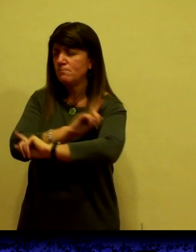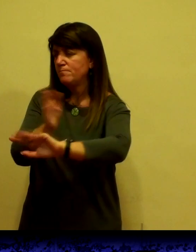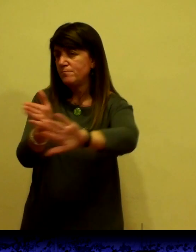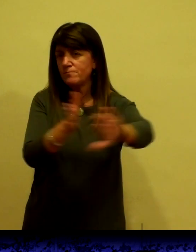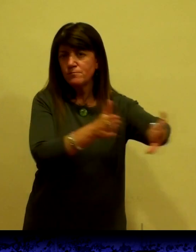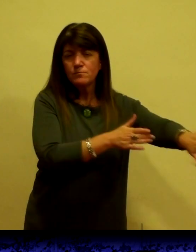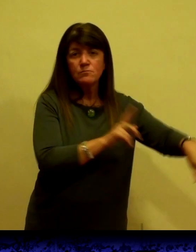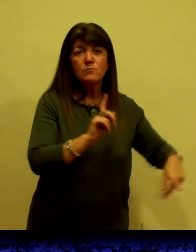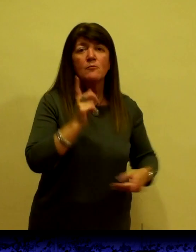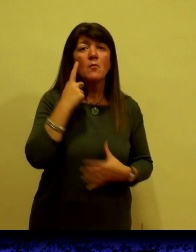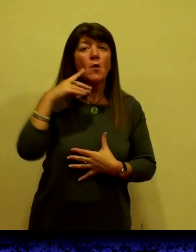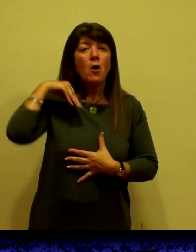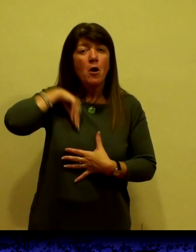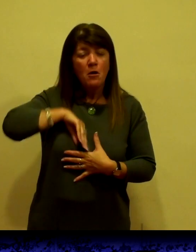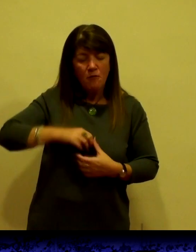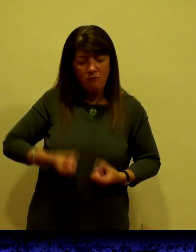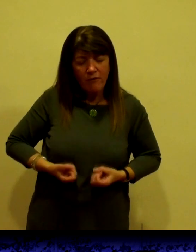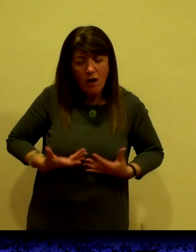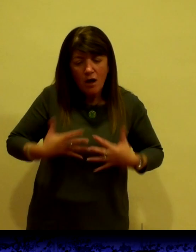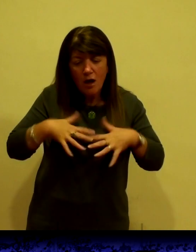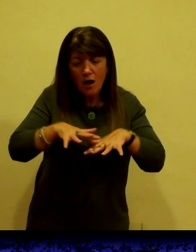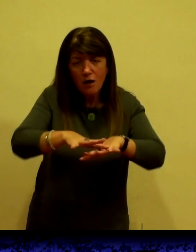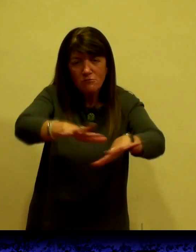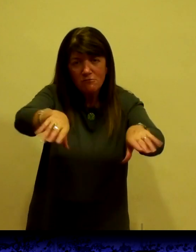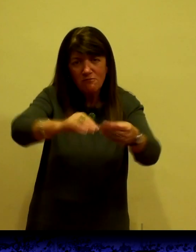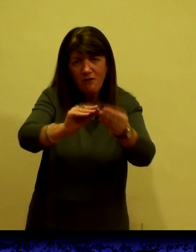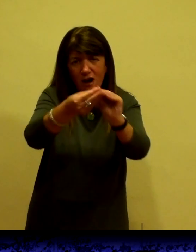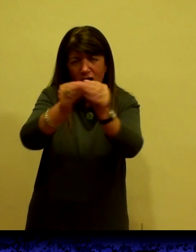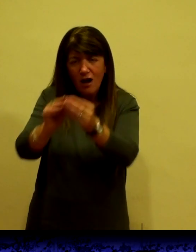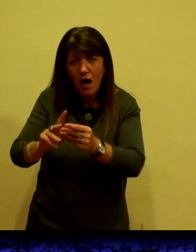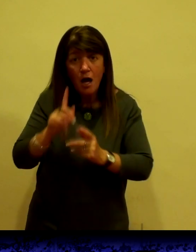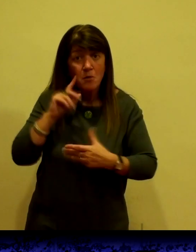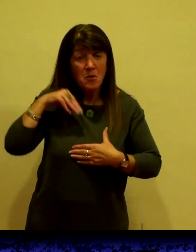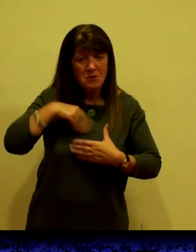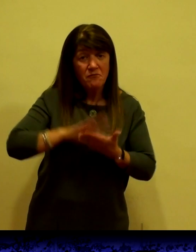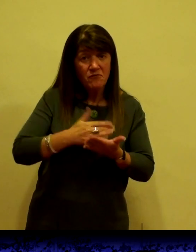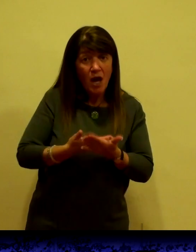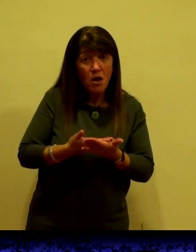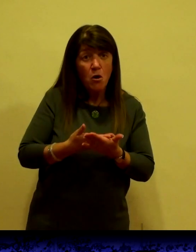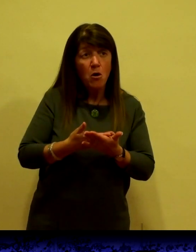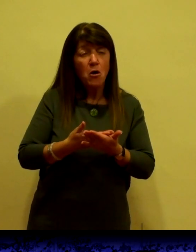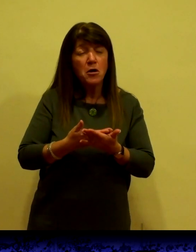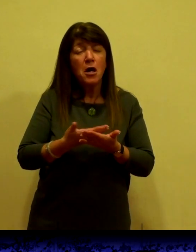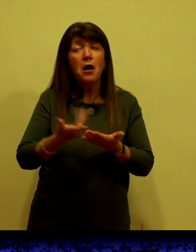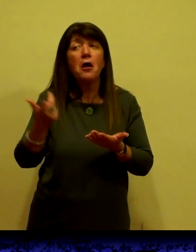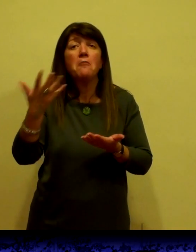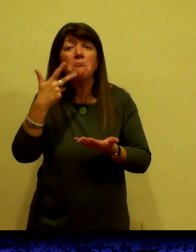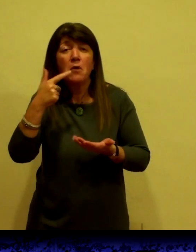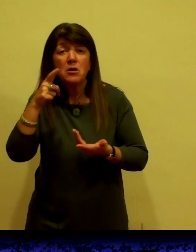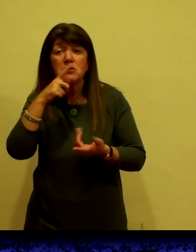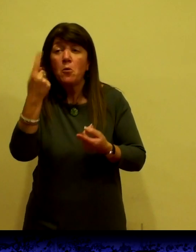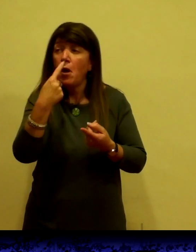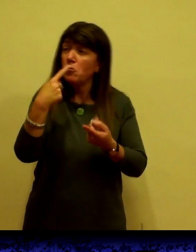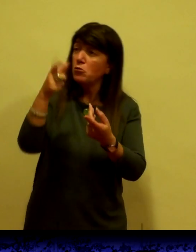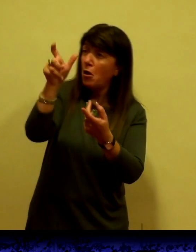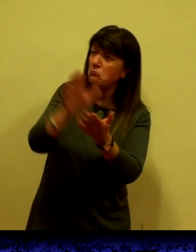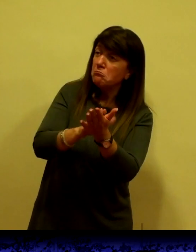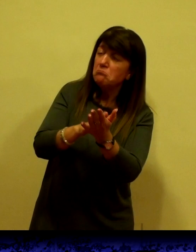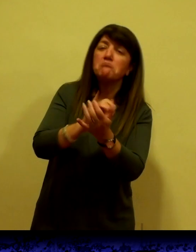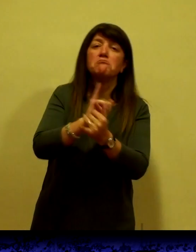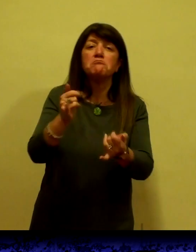valorizzati, ovviamente riconoscono questa valorizzazione e apprezzano, mentre ci sono anche altri artisti che